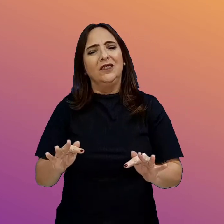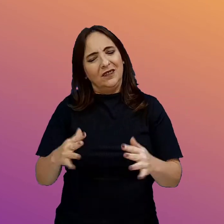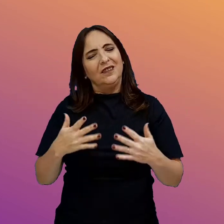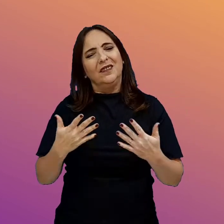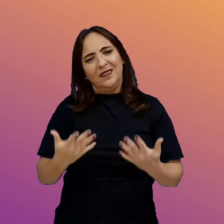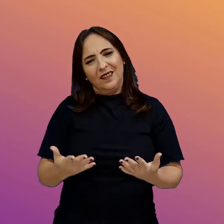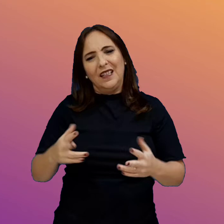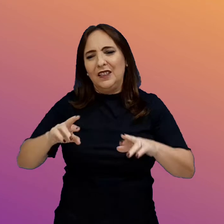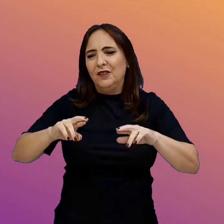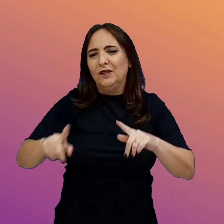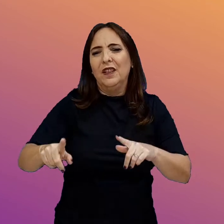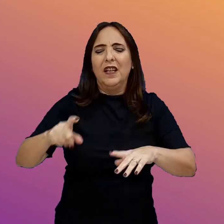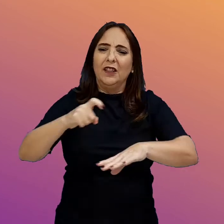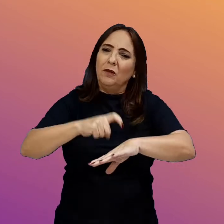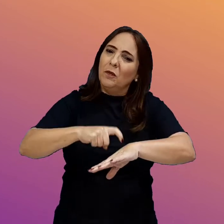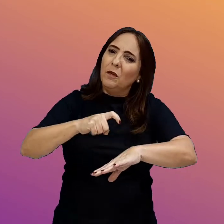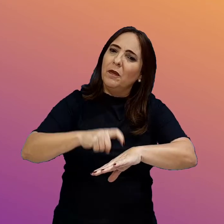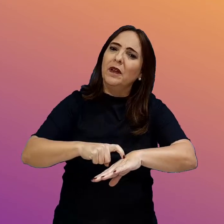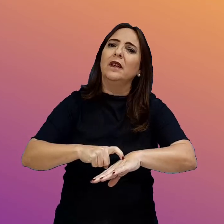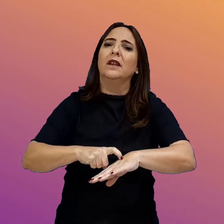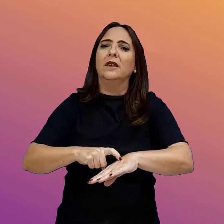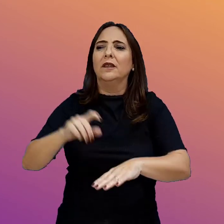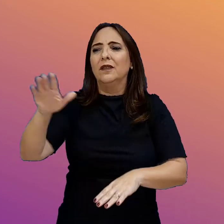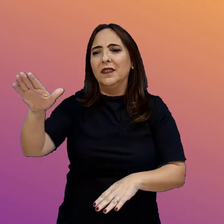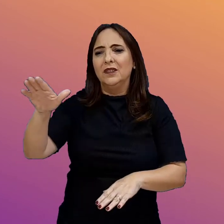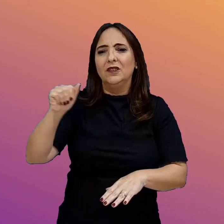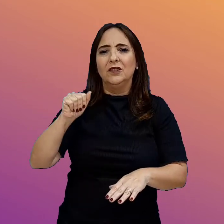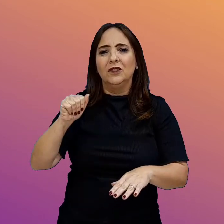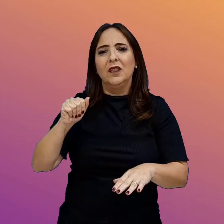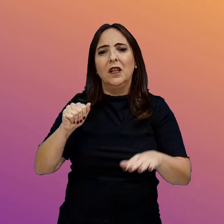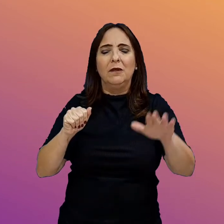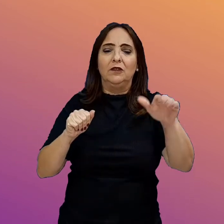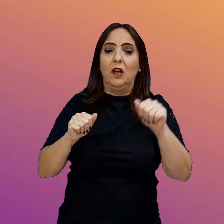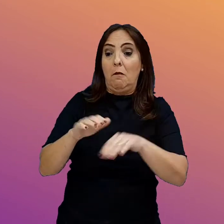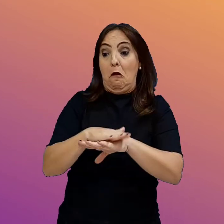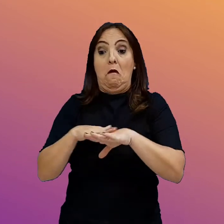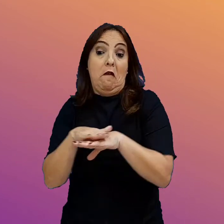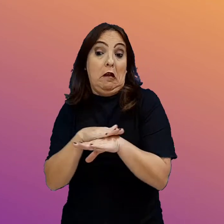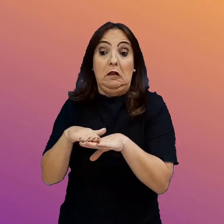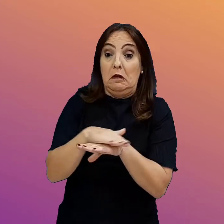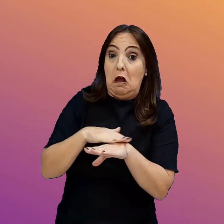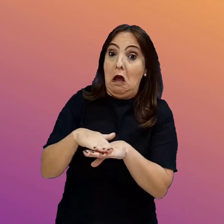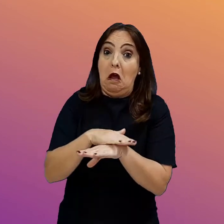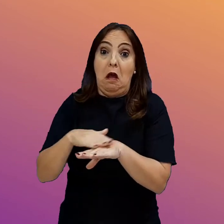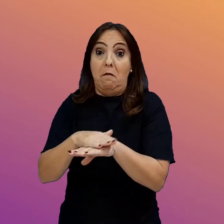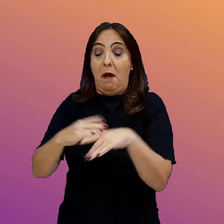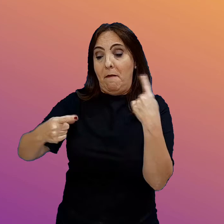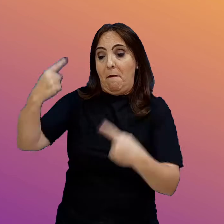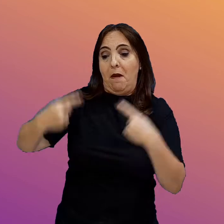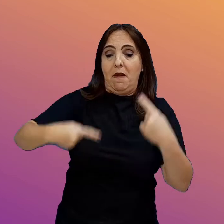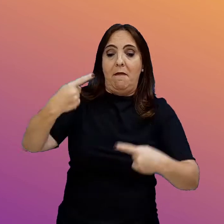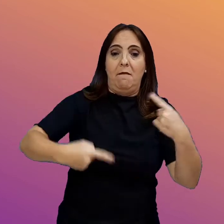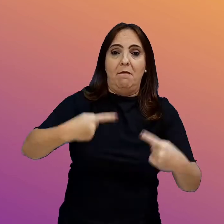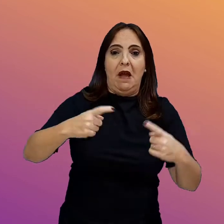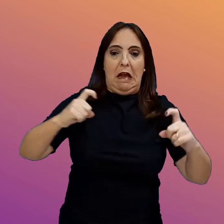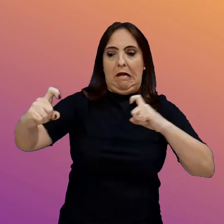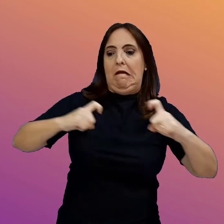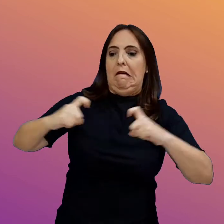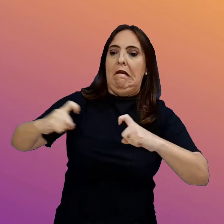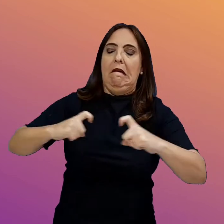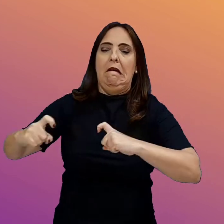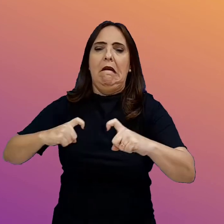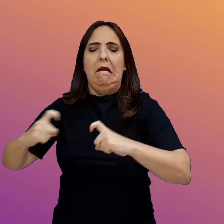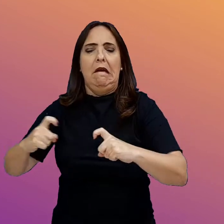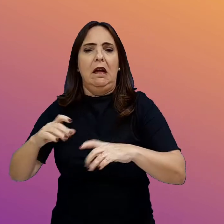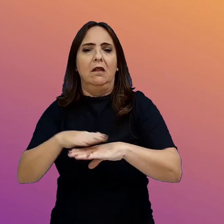Diferente do momento onde você chama alguém para conversar sobre um assunto que é pesado